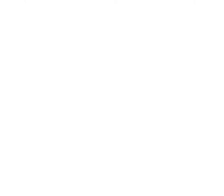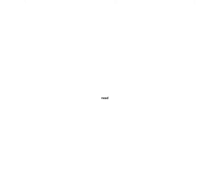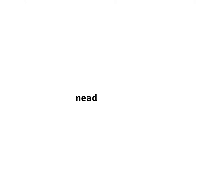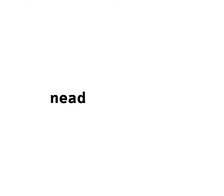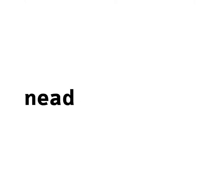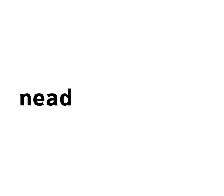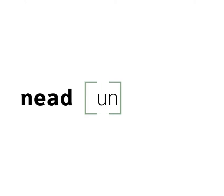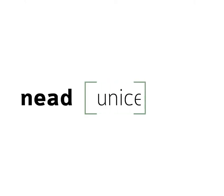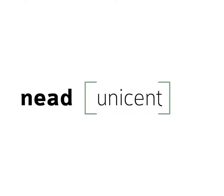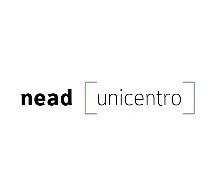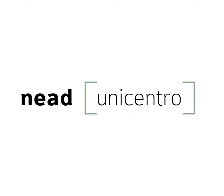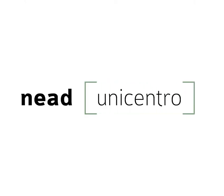E